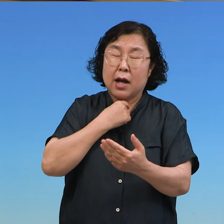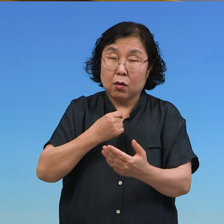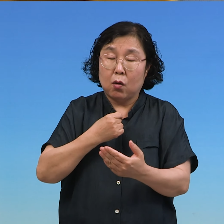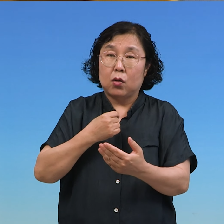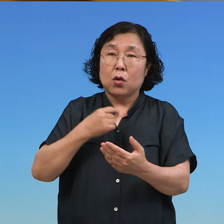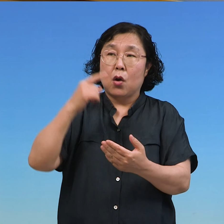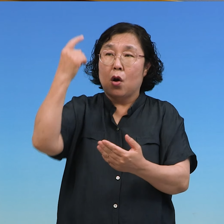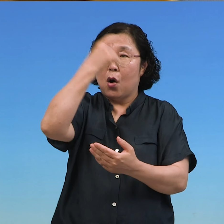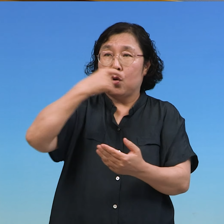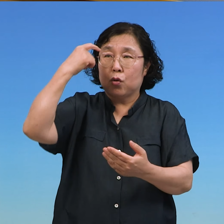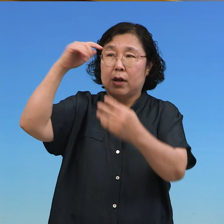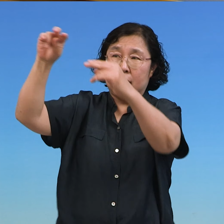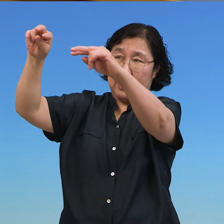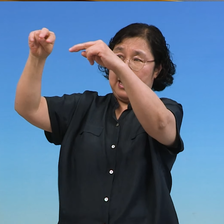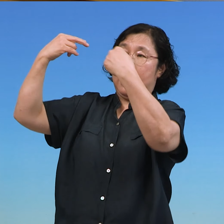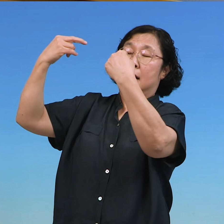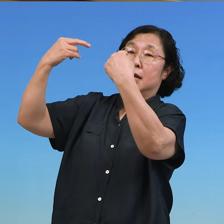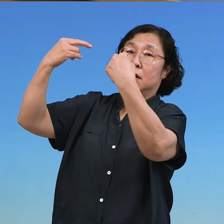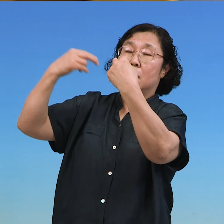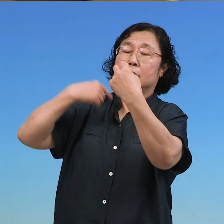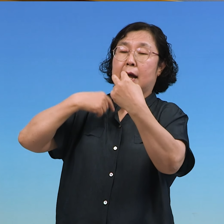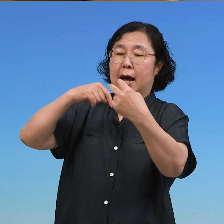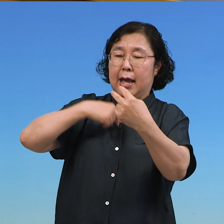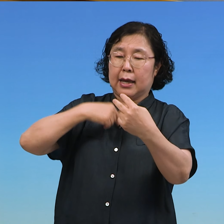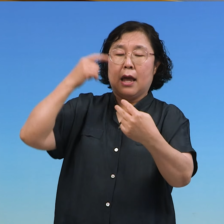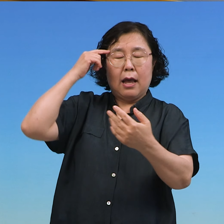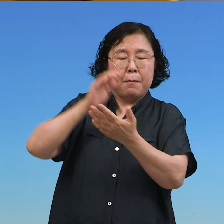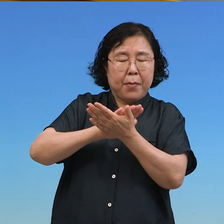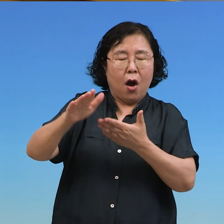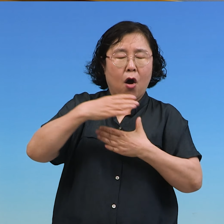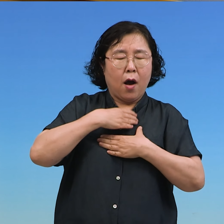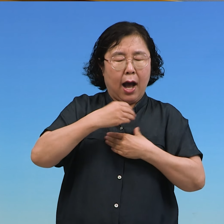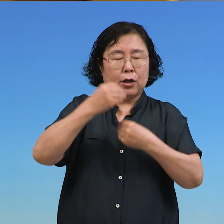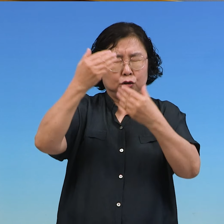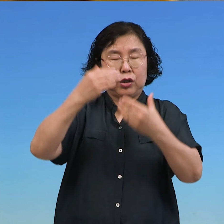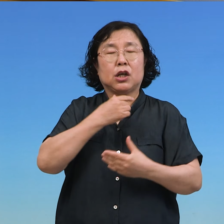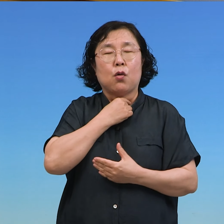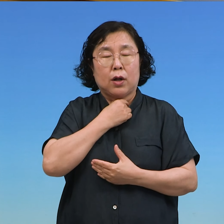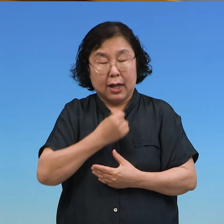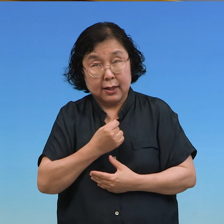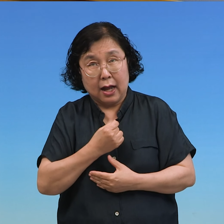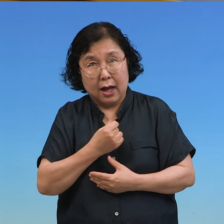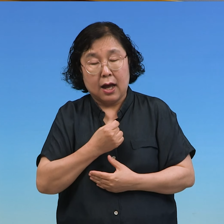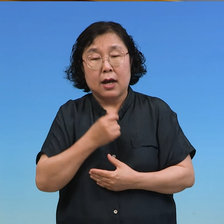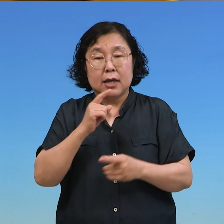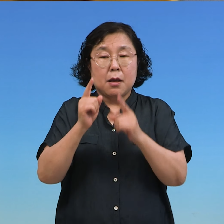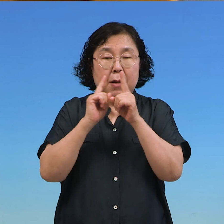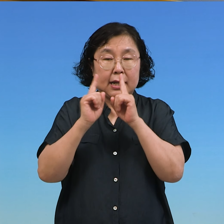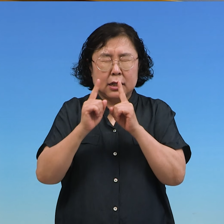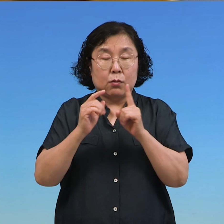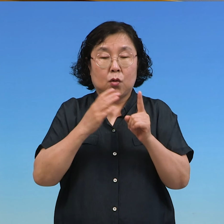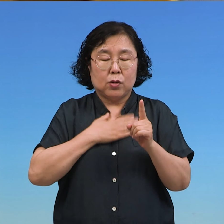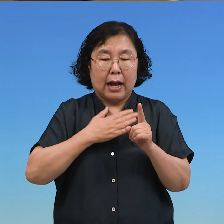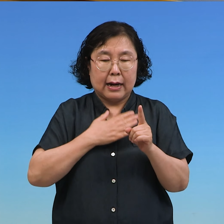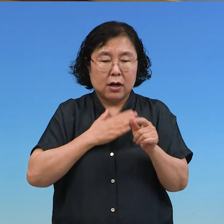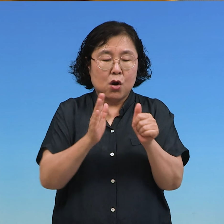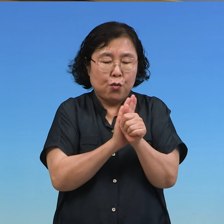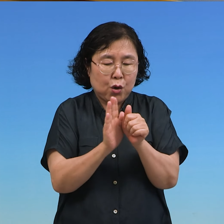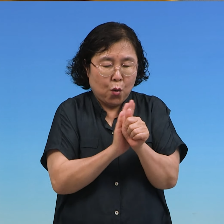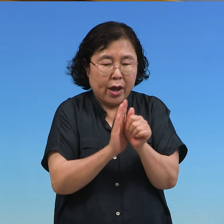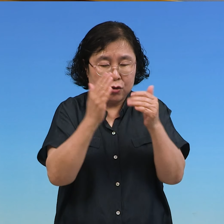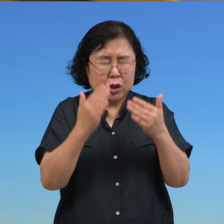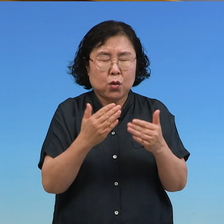얼굴을 내게로 향하여 더사 평강 주시기를 원하노라 할지니라 이 말씀의 요지로 저를 위로해 주시고